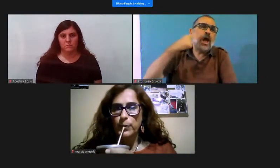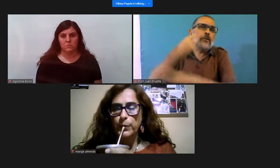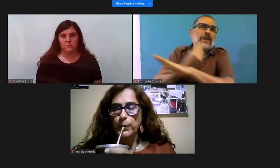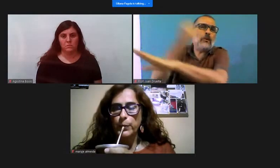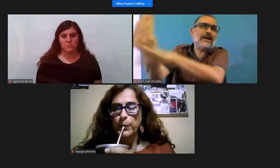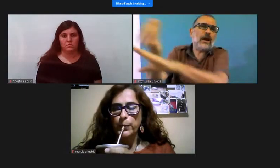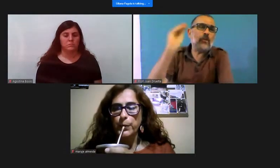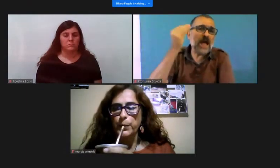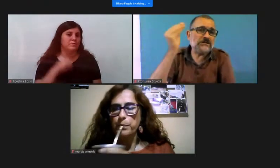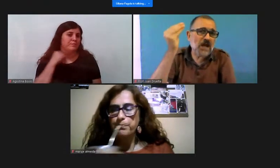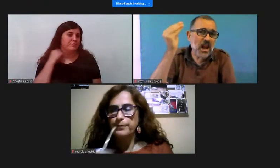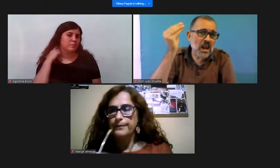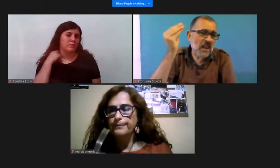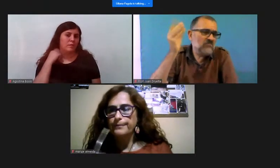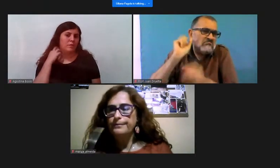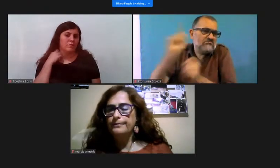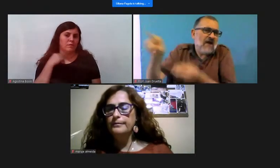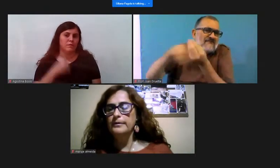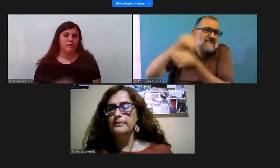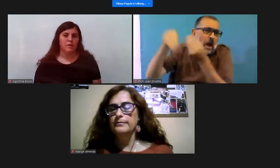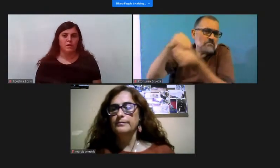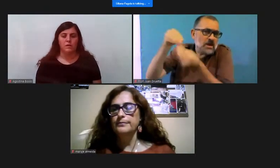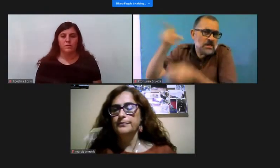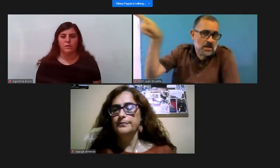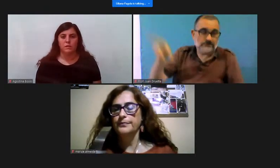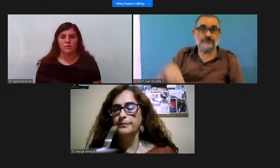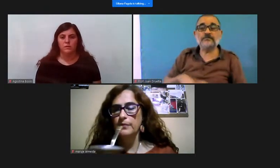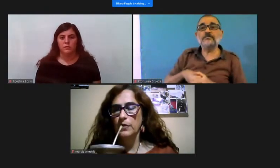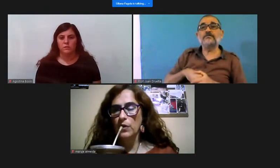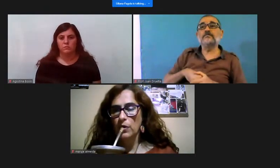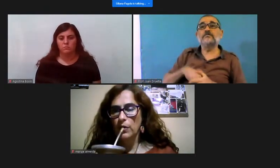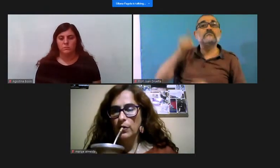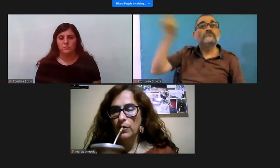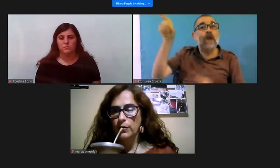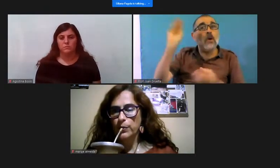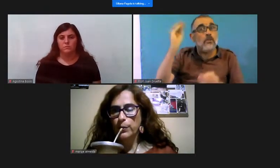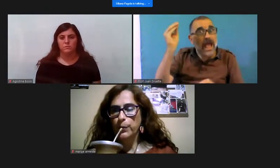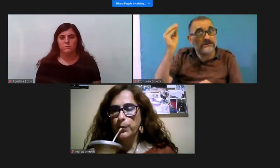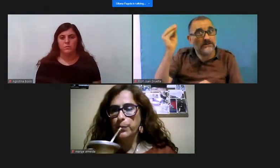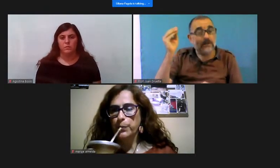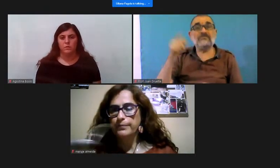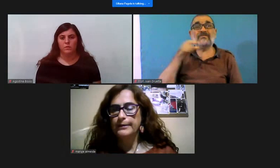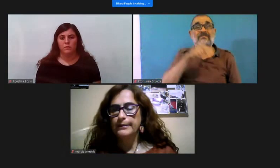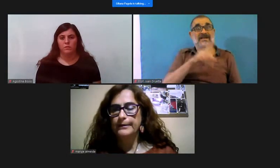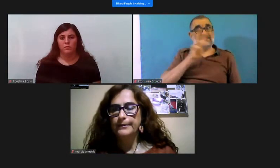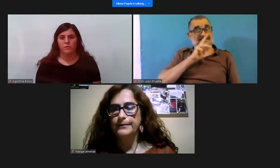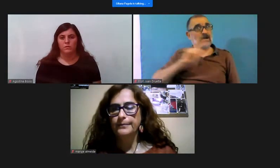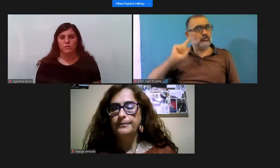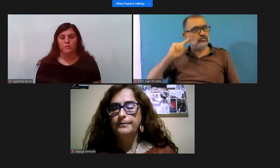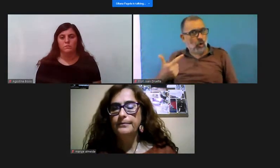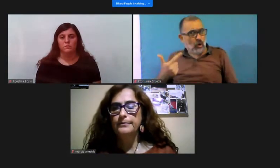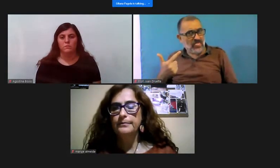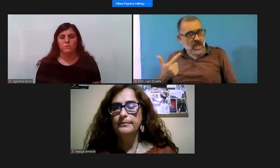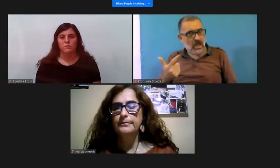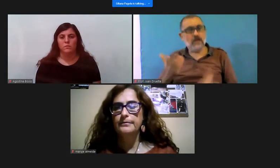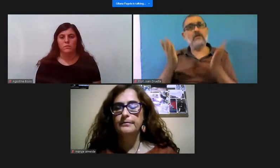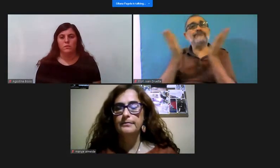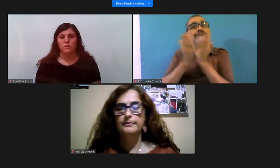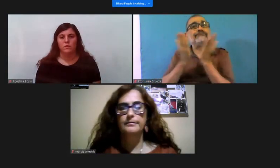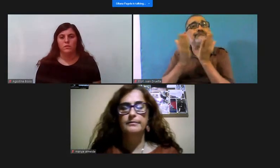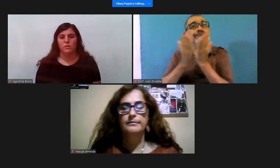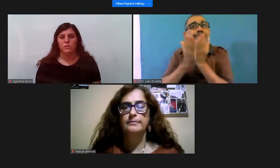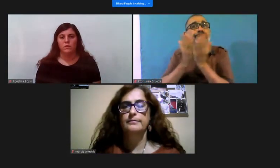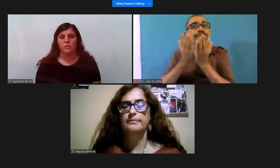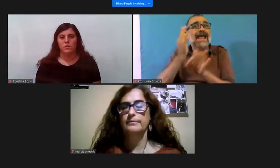Después, bueno, su familia se fue a vivir a Brasil, por cuestiones familiares, ¿no? Se mudaron a Brasil. Allá en Brasil,